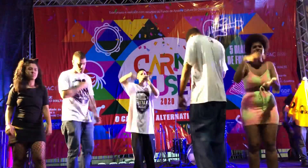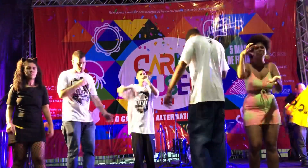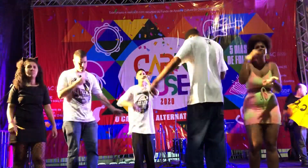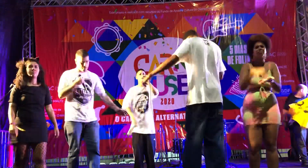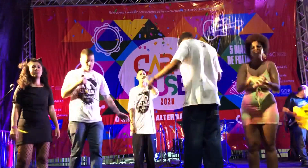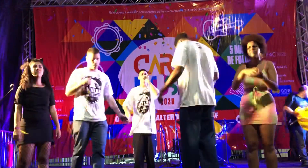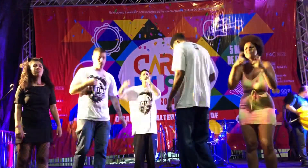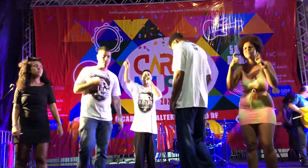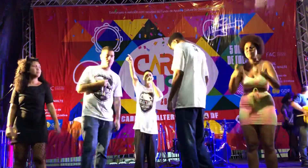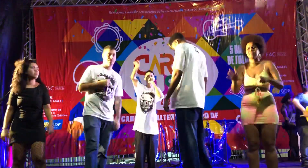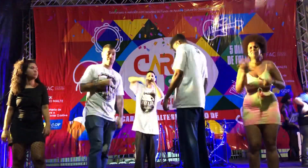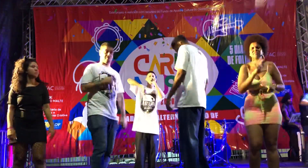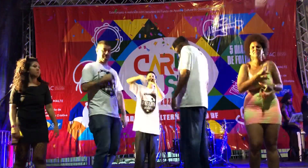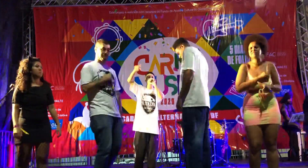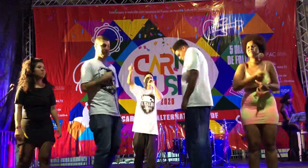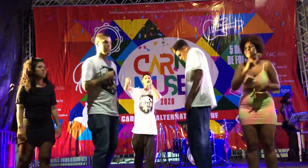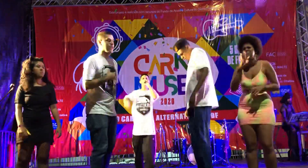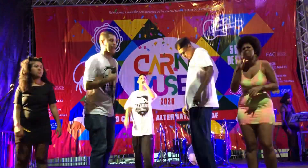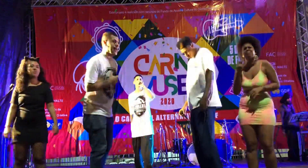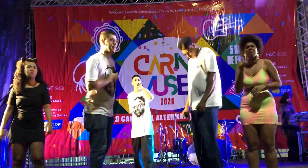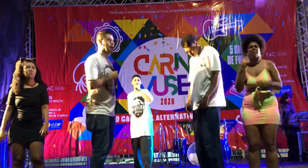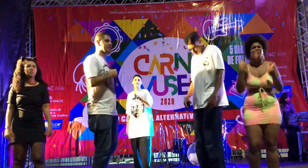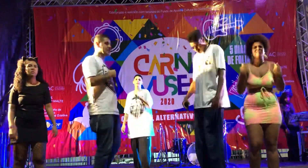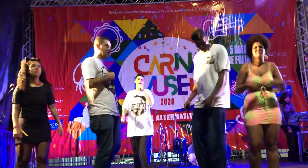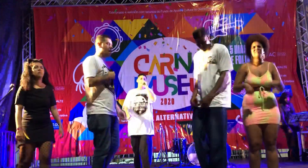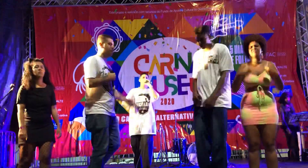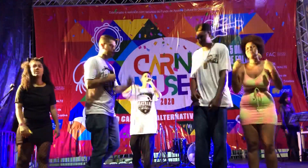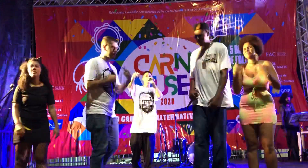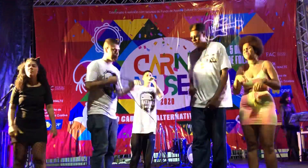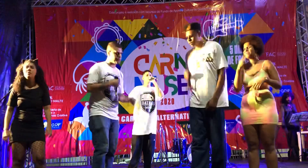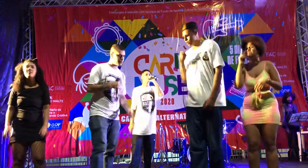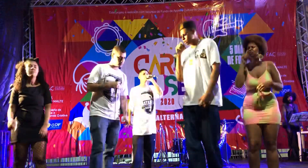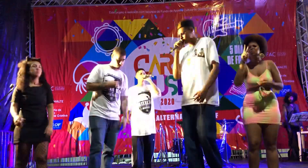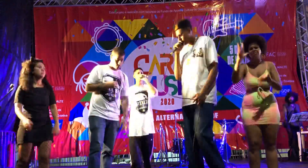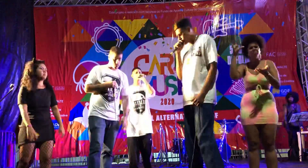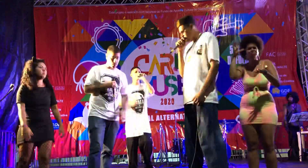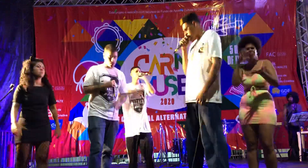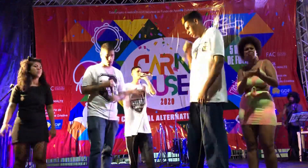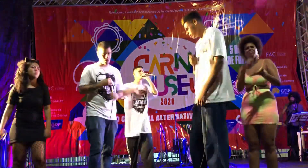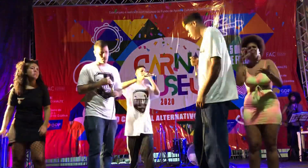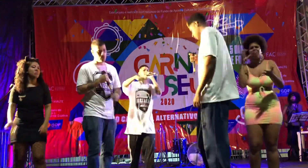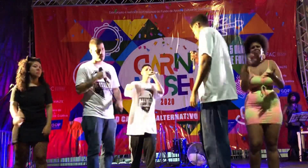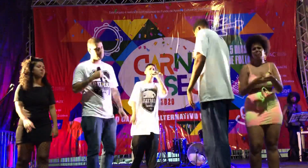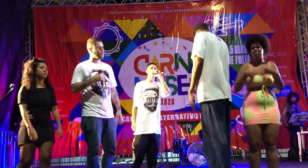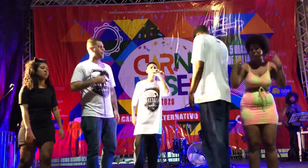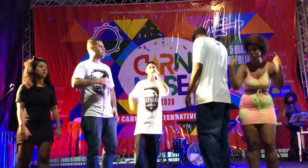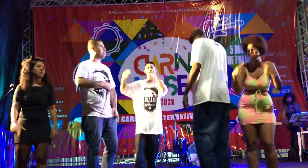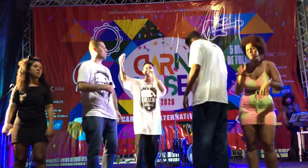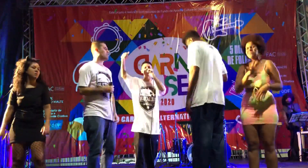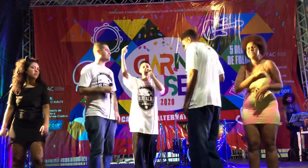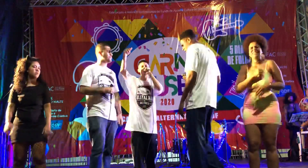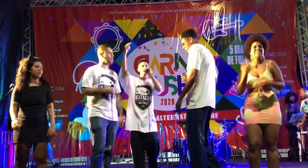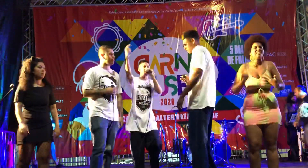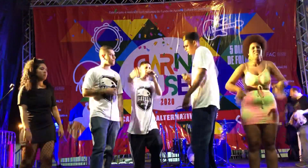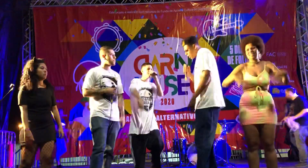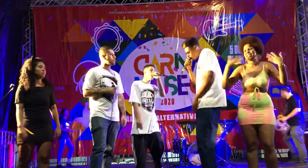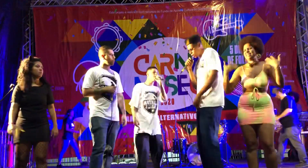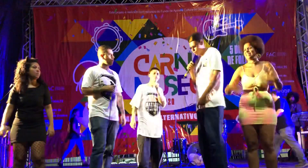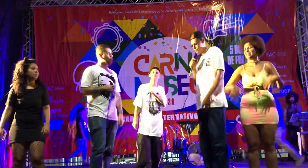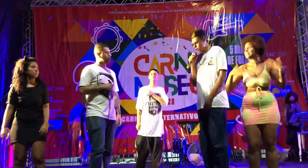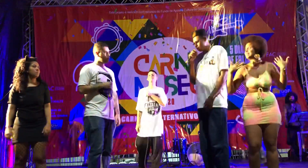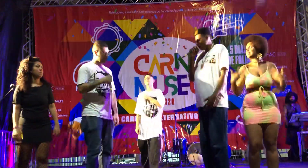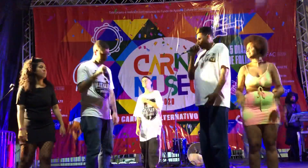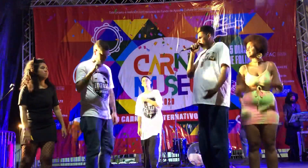que a quebrada ama. Eita caralho! É batalha do museu, que nossa quebrada ama. Eita